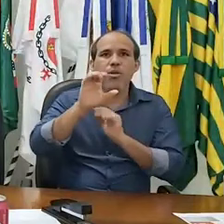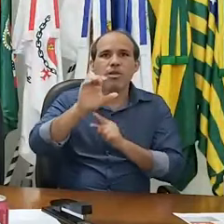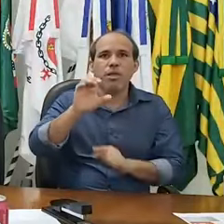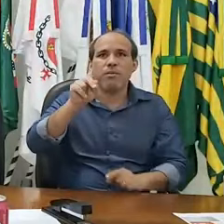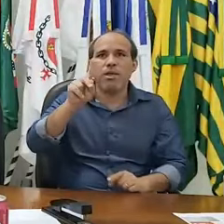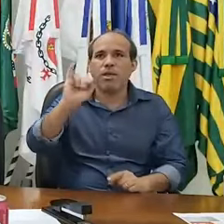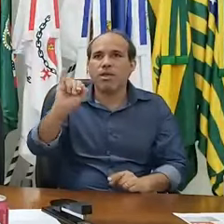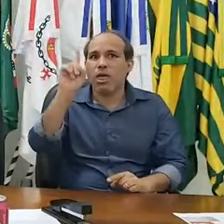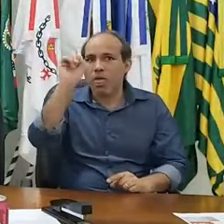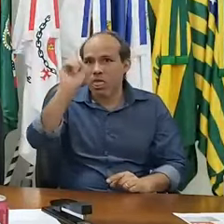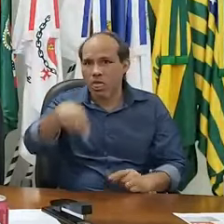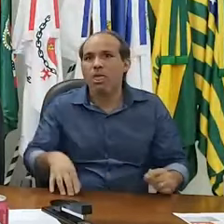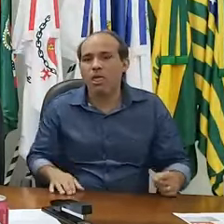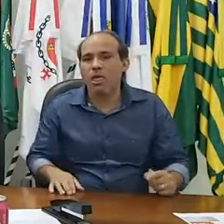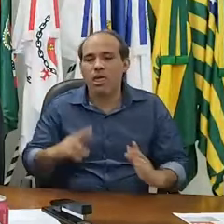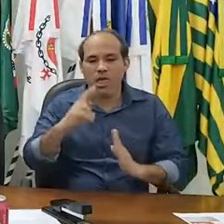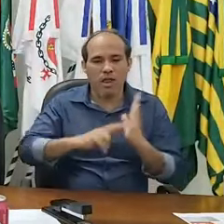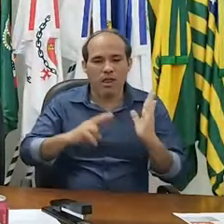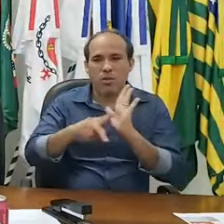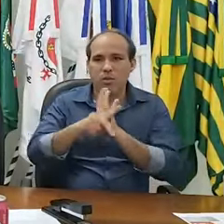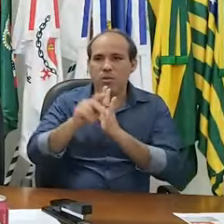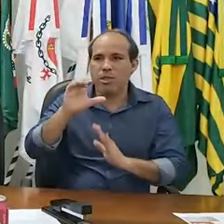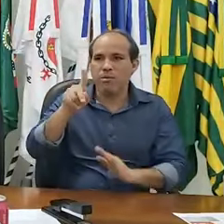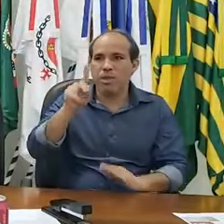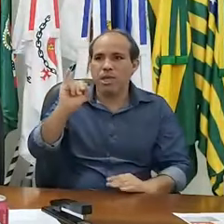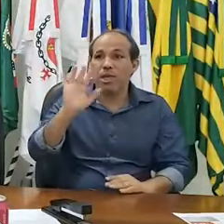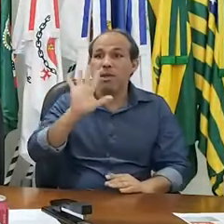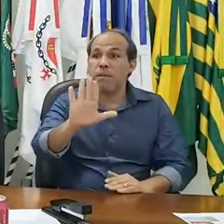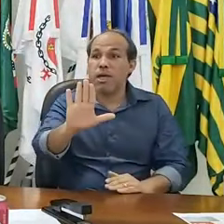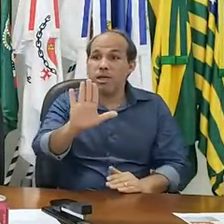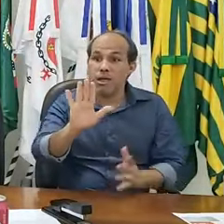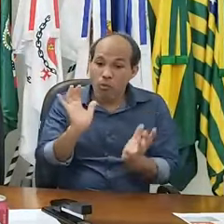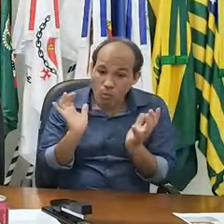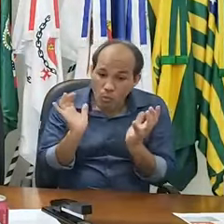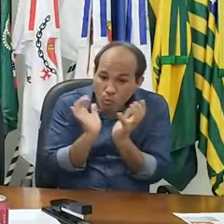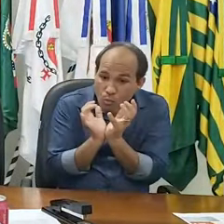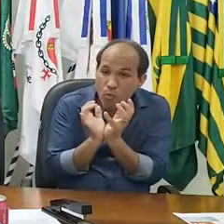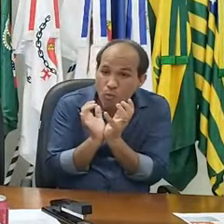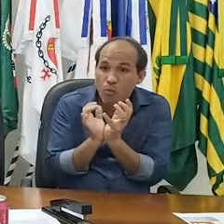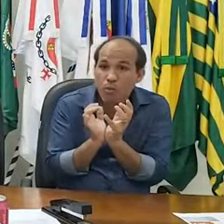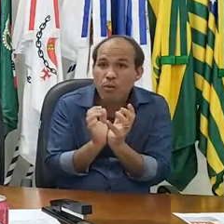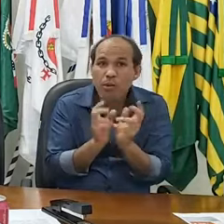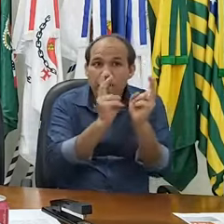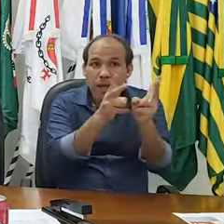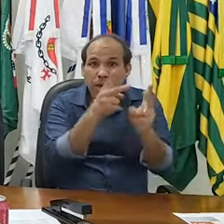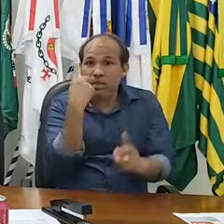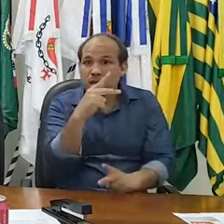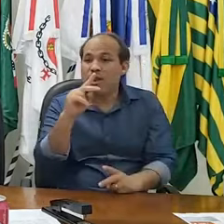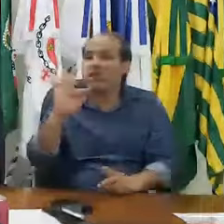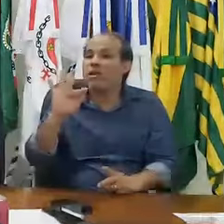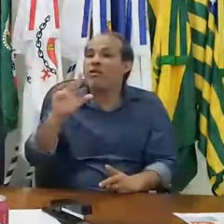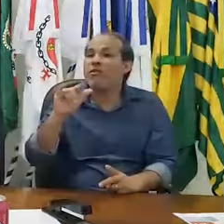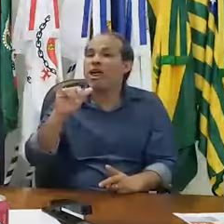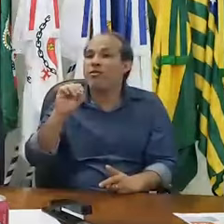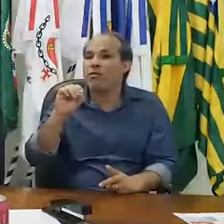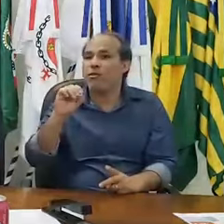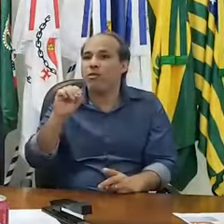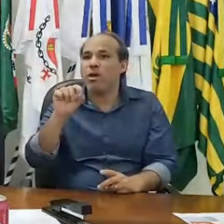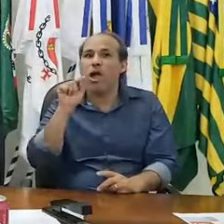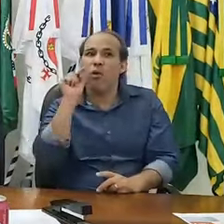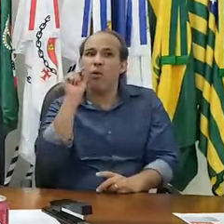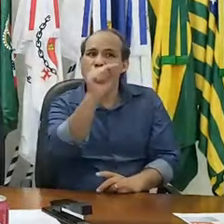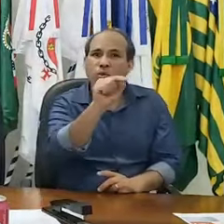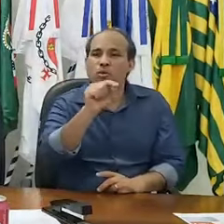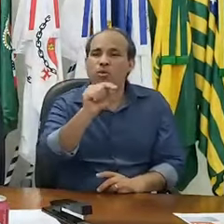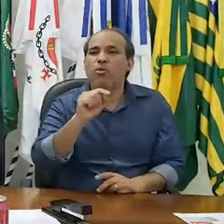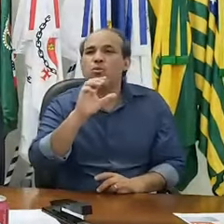Relator. Hã? Relator da CPI. É o relator. Relator da CPI. Agora, o coletivo daquilo que o Flávio acusou chama-se Súcia, só para